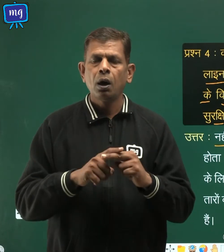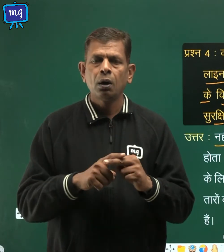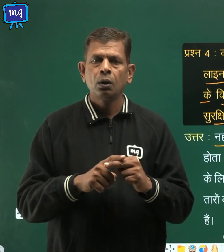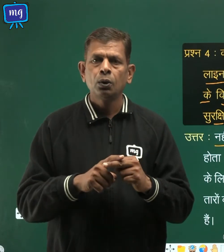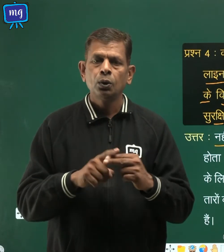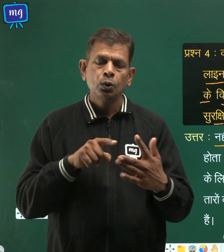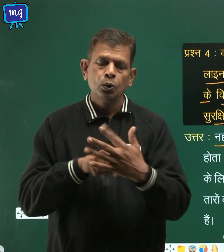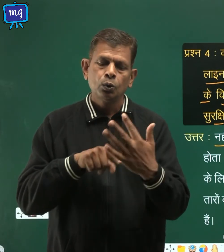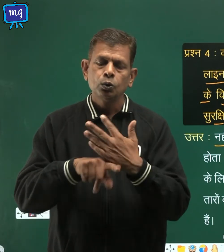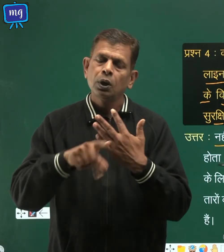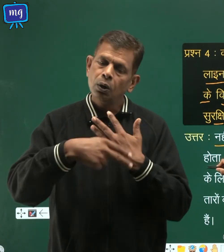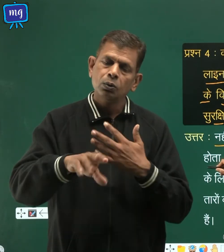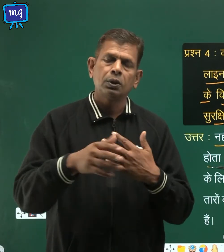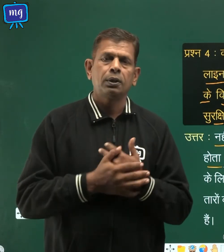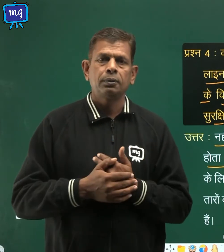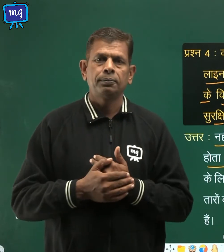सुचालक होता है।